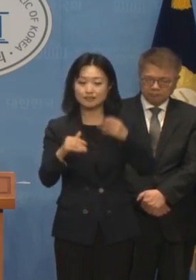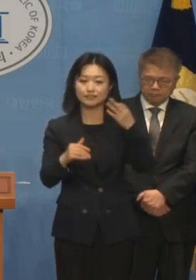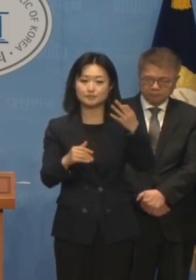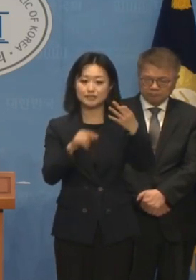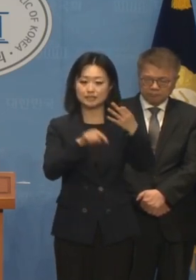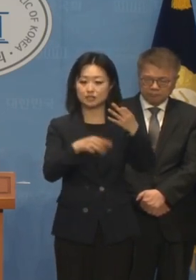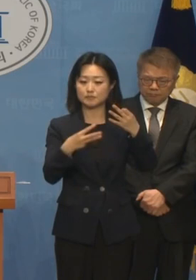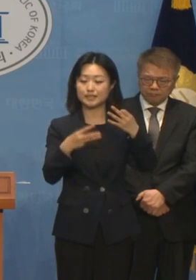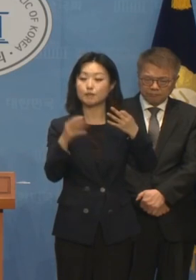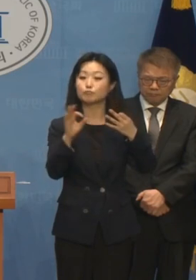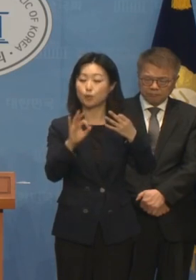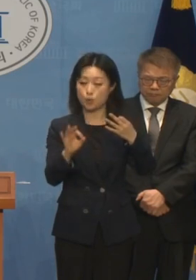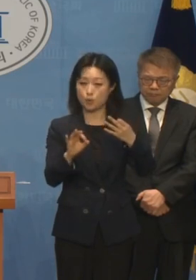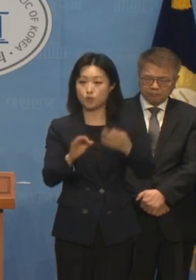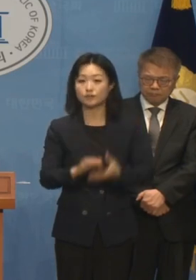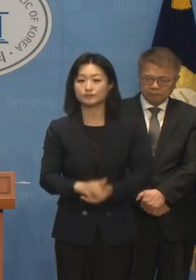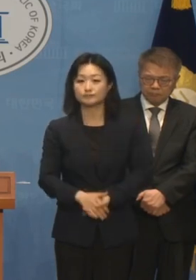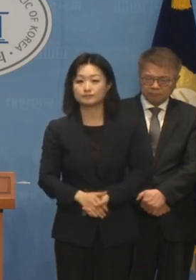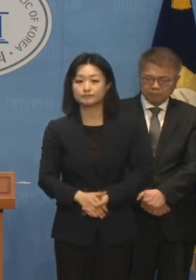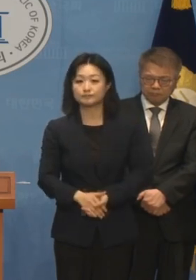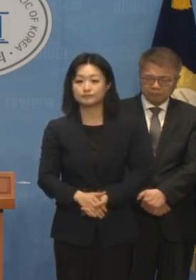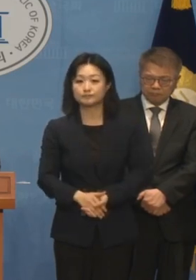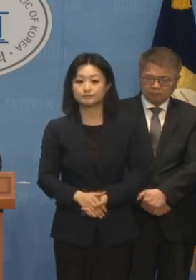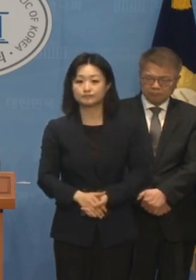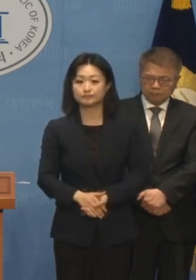13.4%로 비교적 높게 나왔습니다.